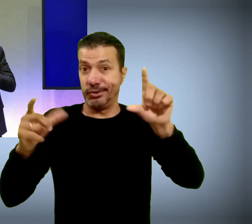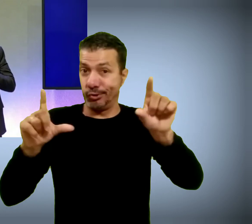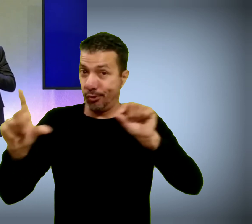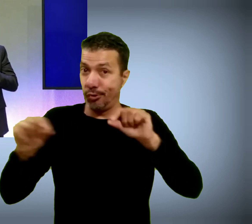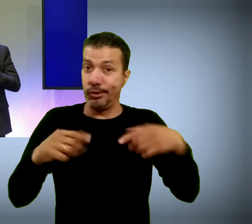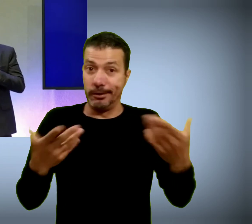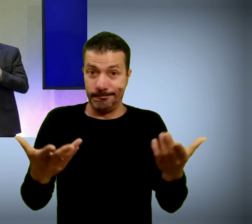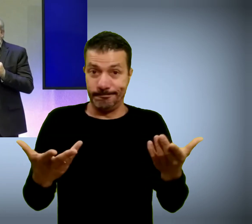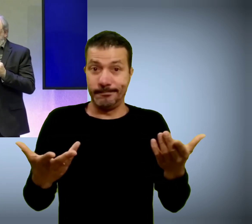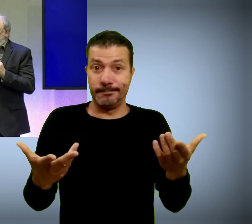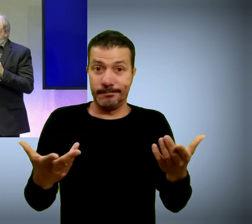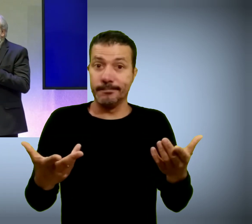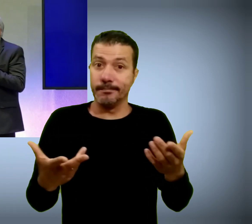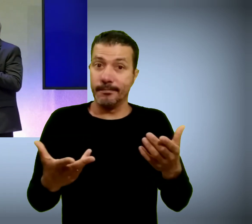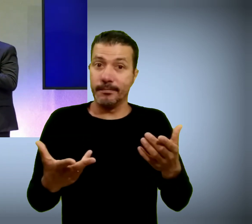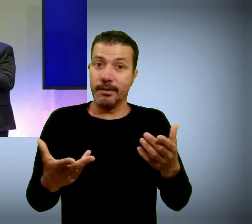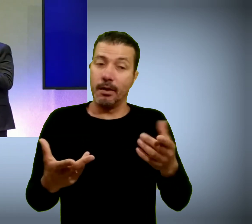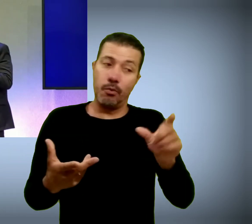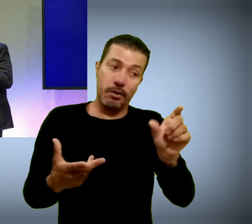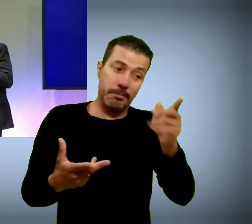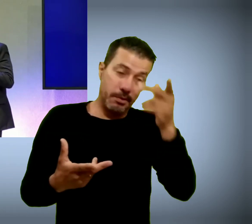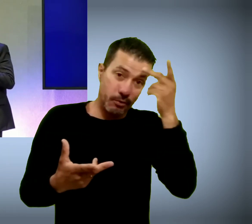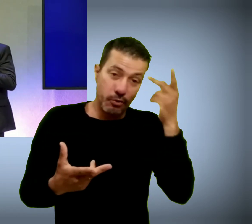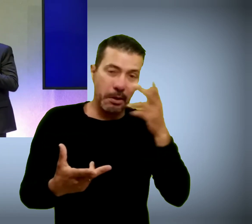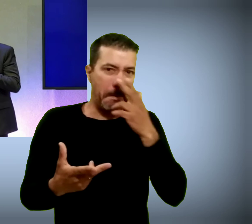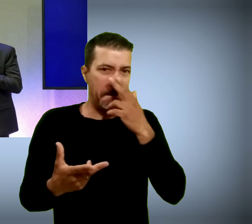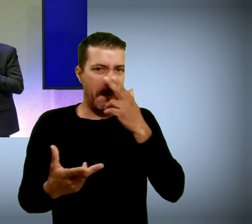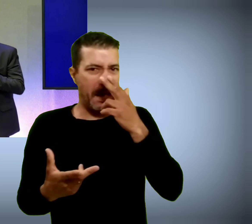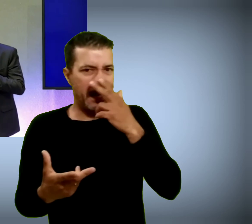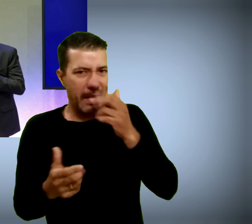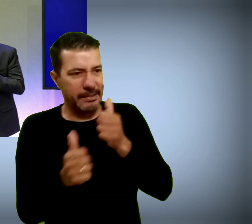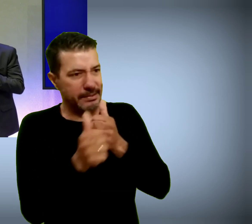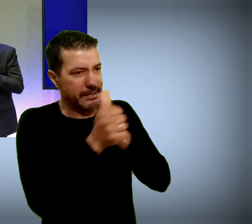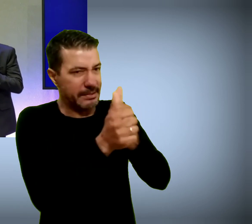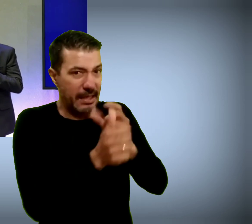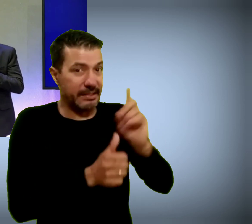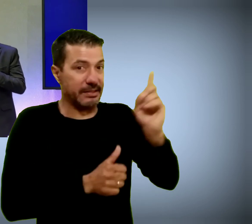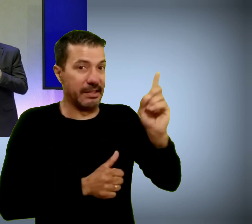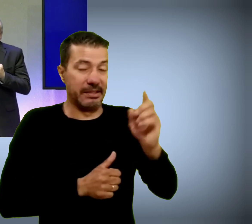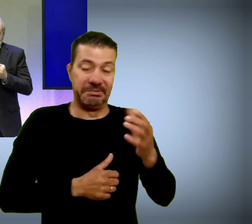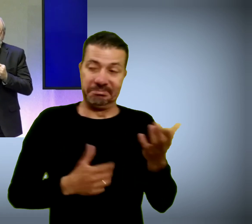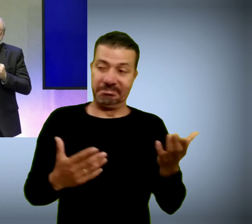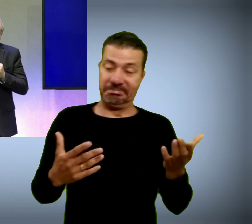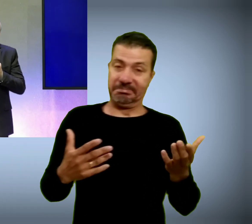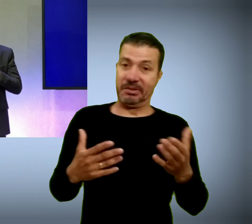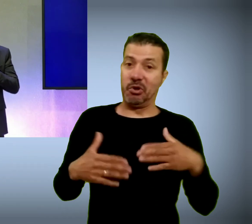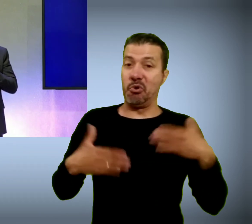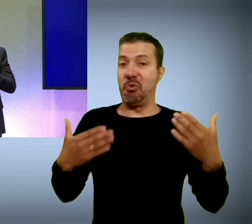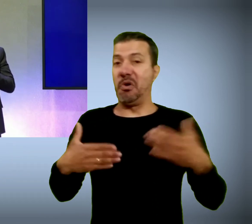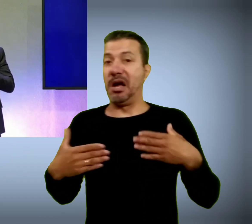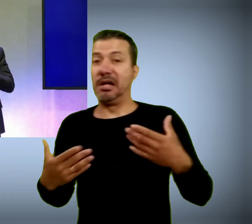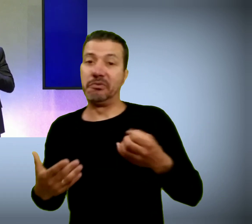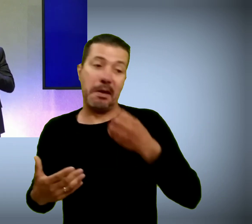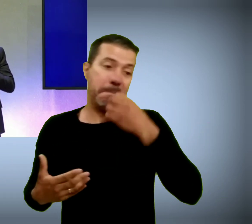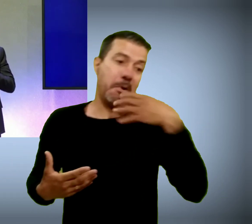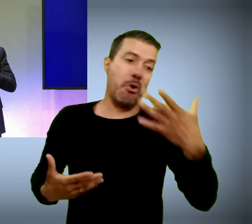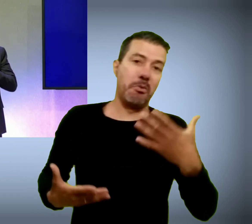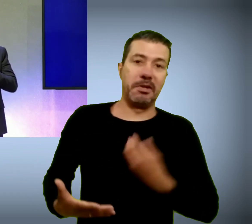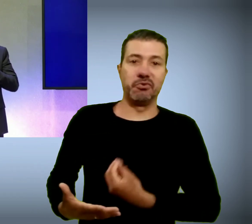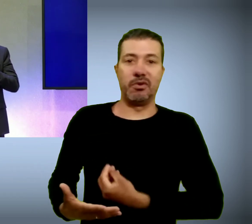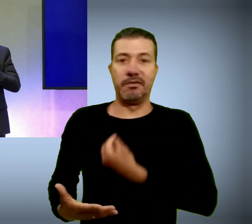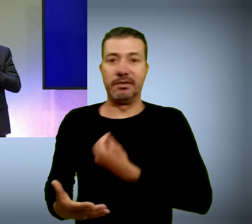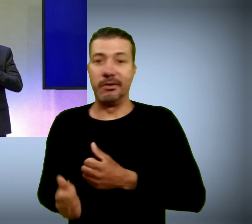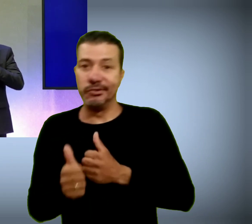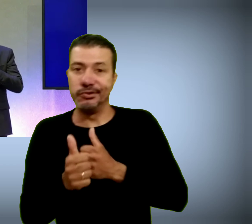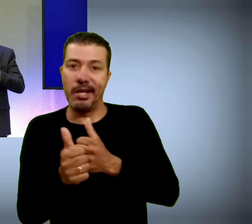metade. Uns que parece que seguem a Deus, mas seguem a Deus quando lhes convém.